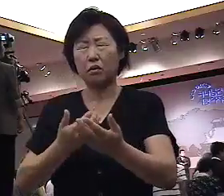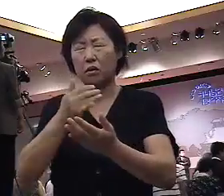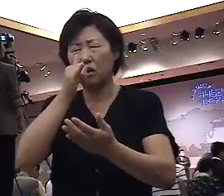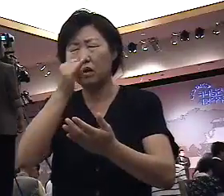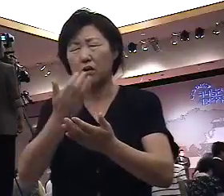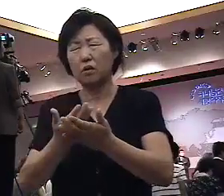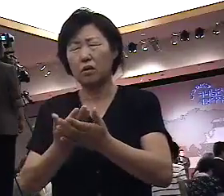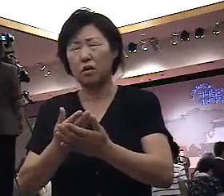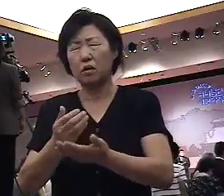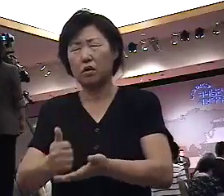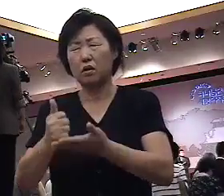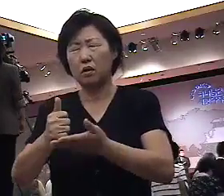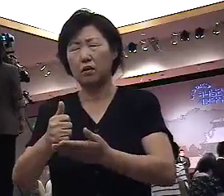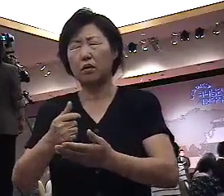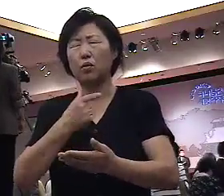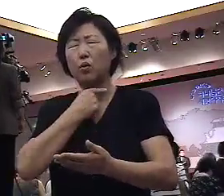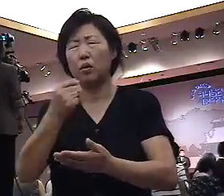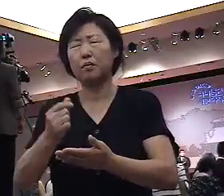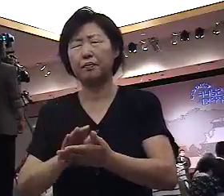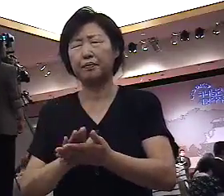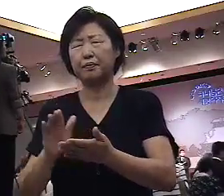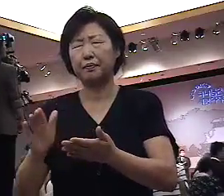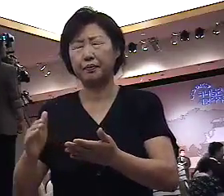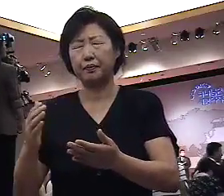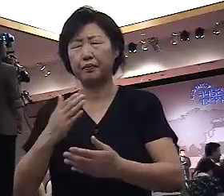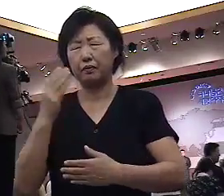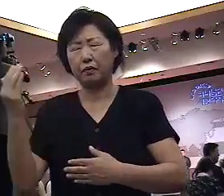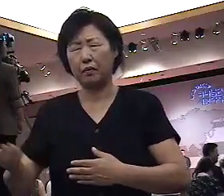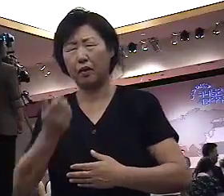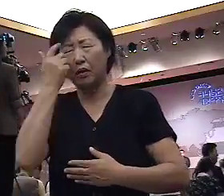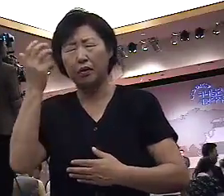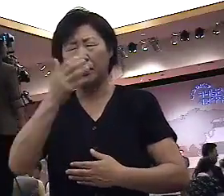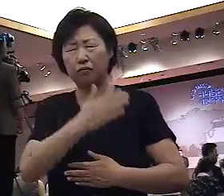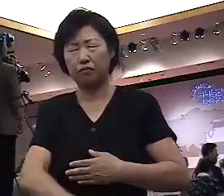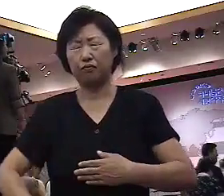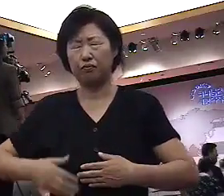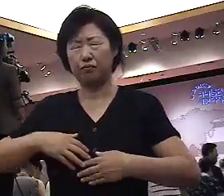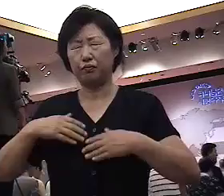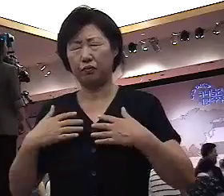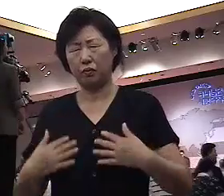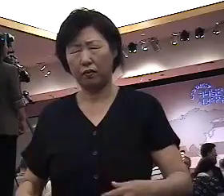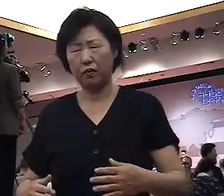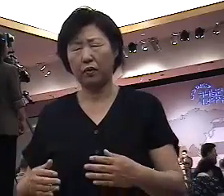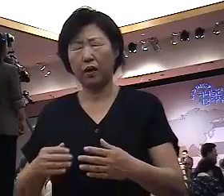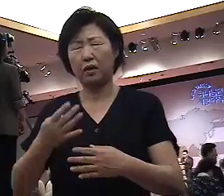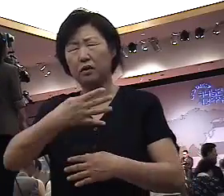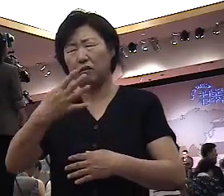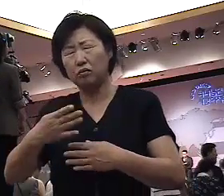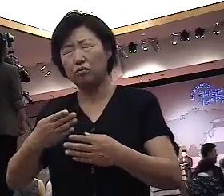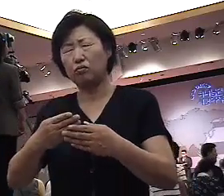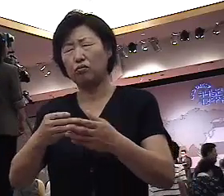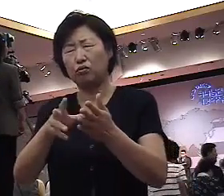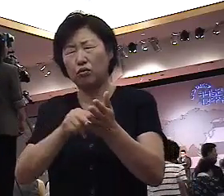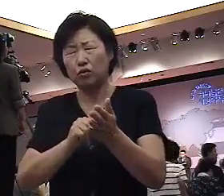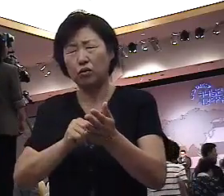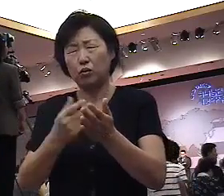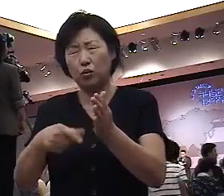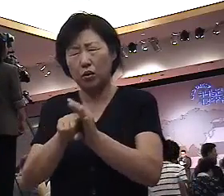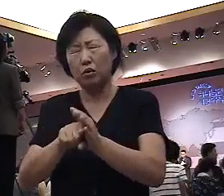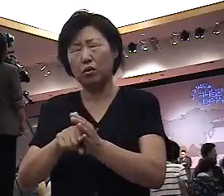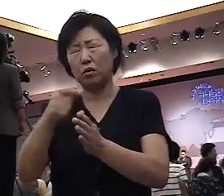섬김이 되기를 원합니다. 이 시간에 영육간의 약함과 신분의 문제로 고통을 받는 성도님들을 위하여